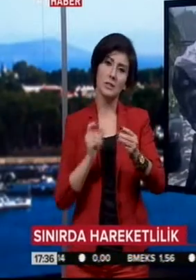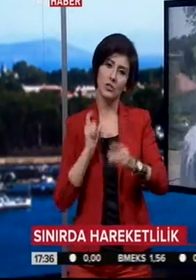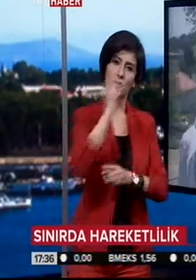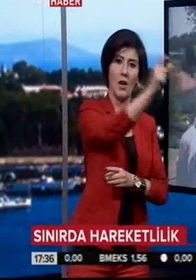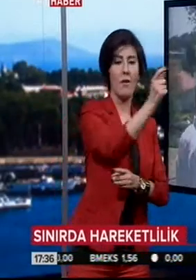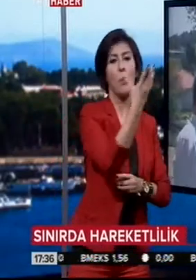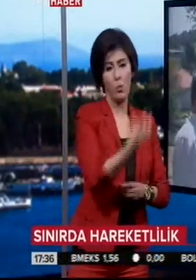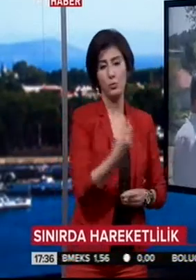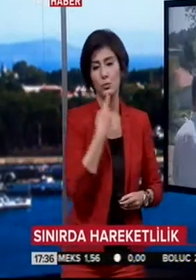belirtildi.